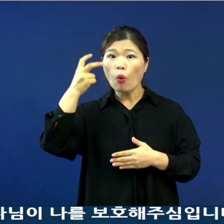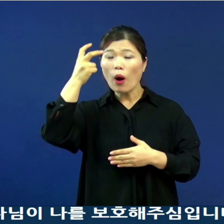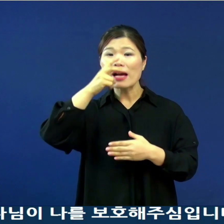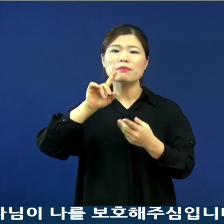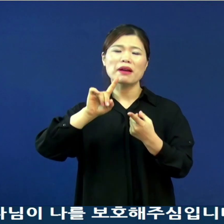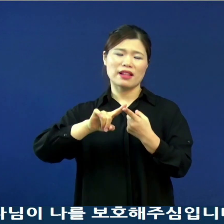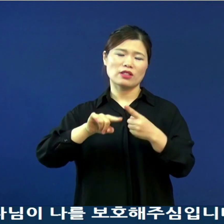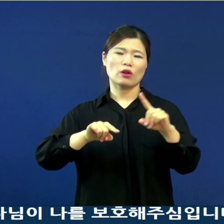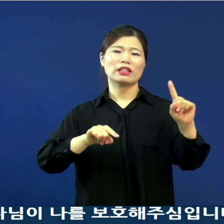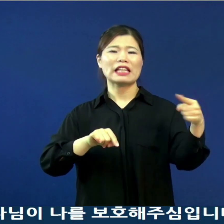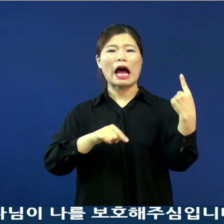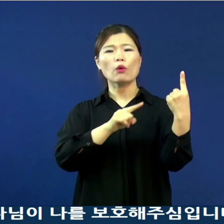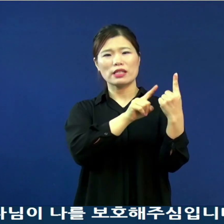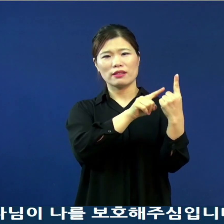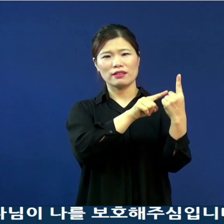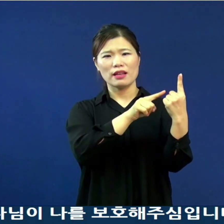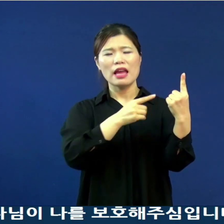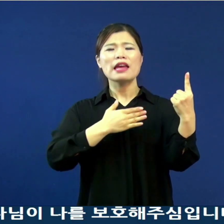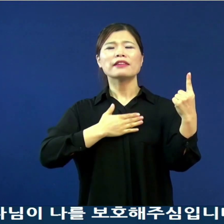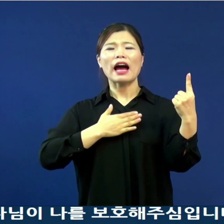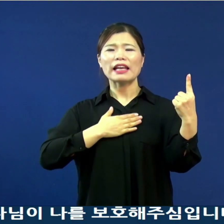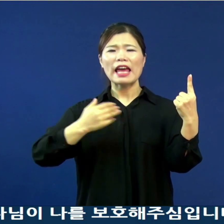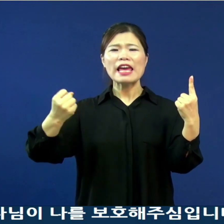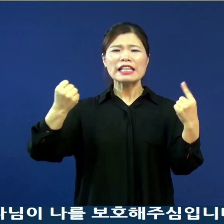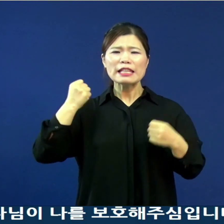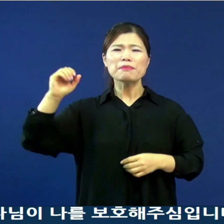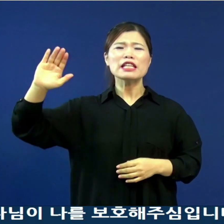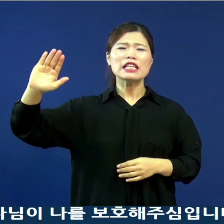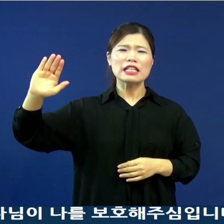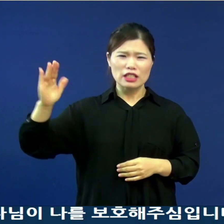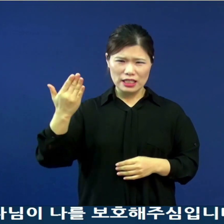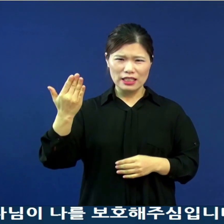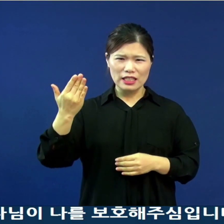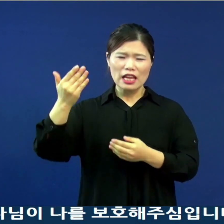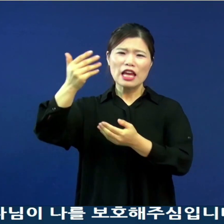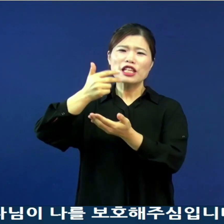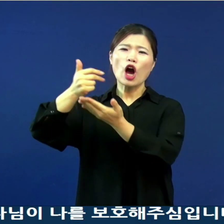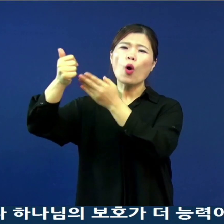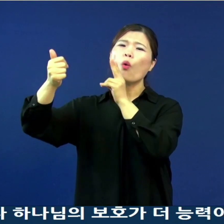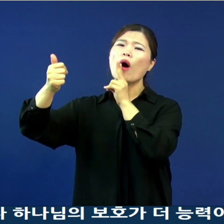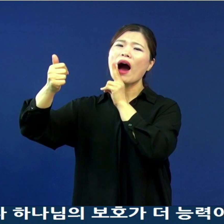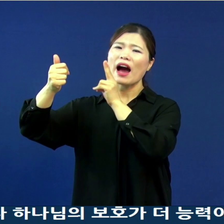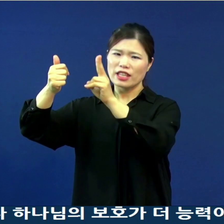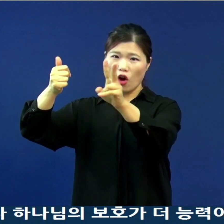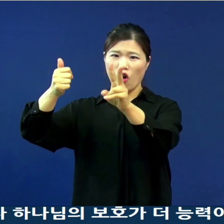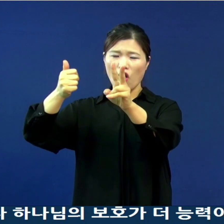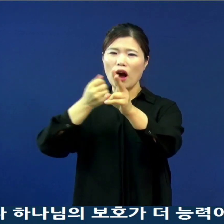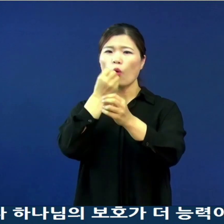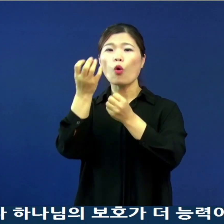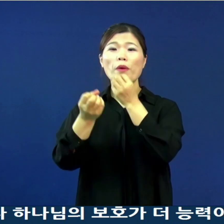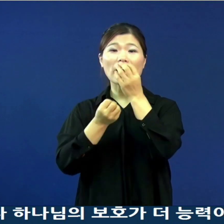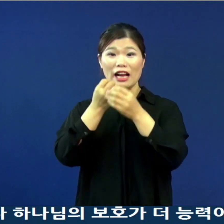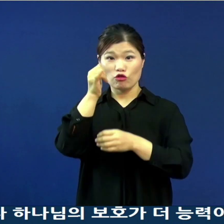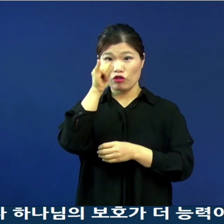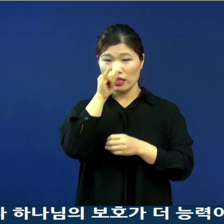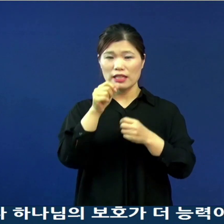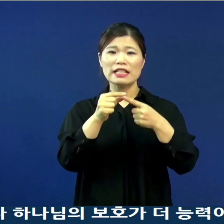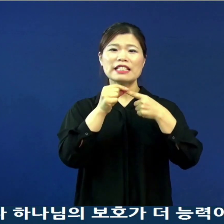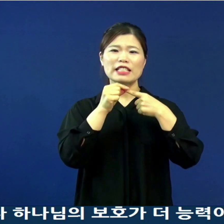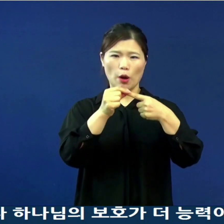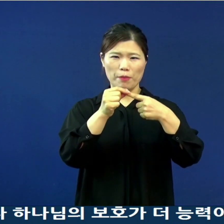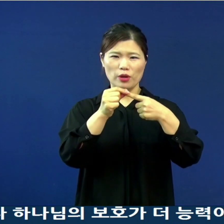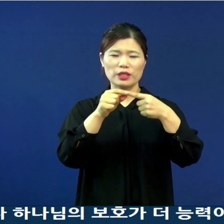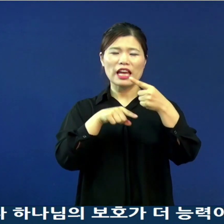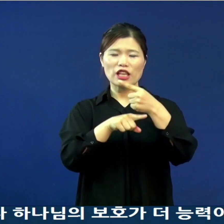있어서는 나의 힘이신 여호와여, 이 고백을 할 수 있었던 첫 번째